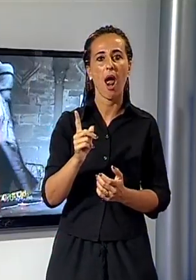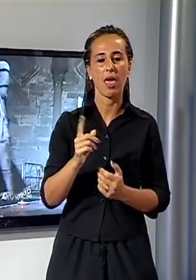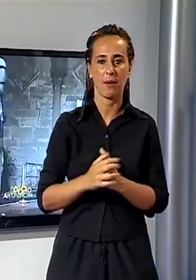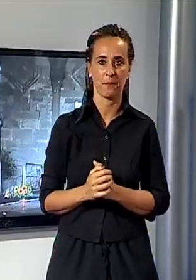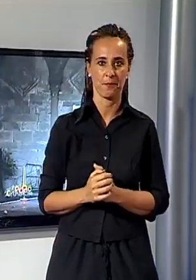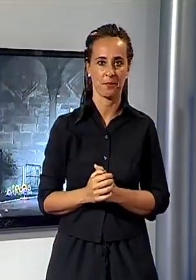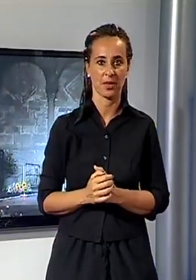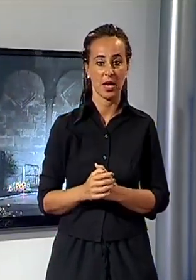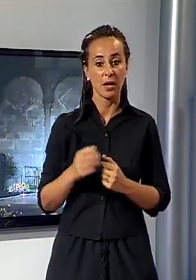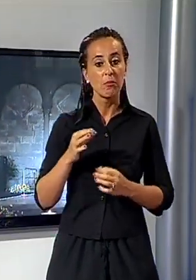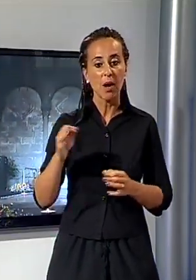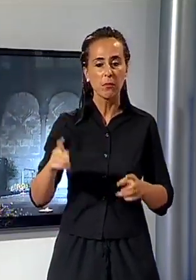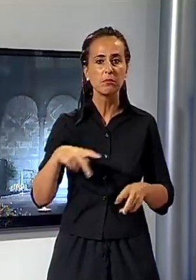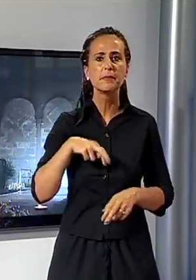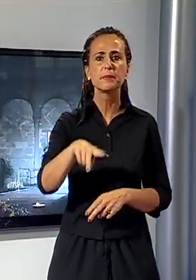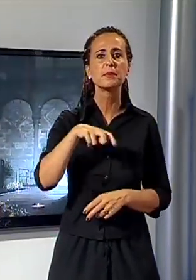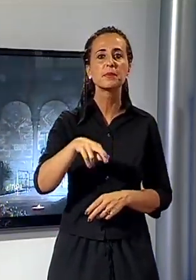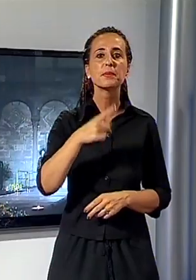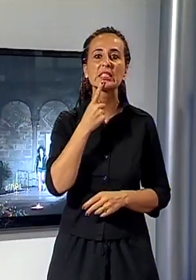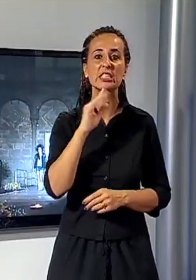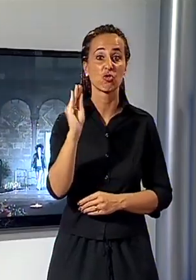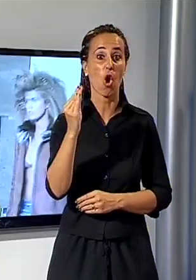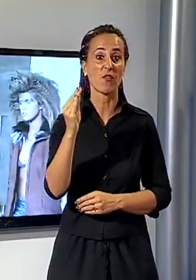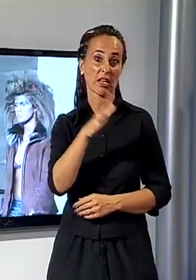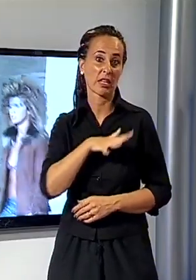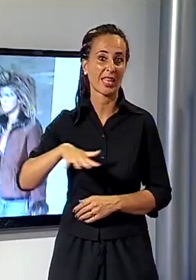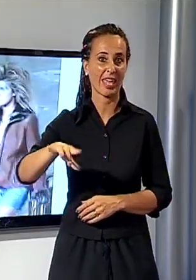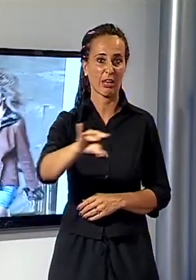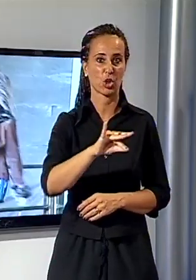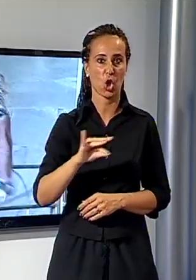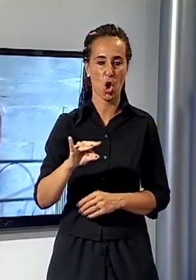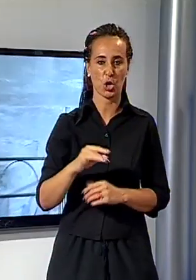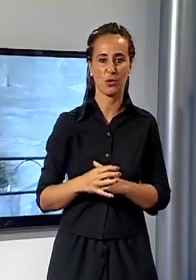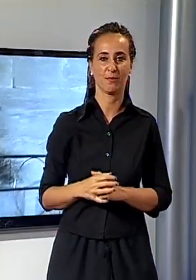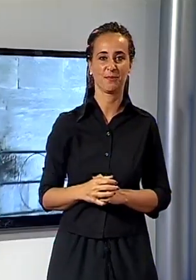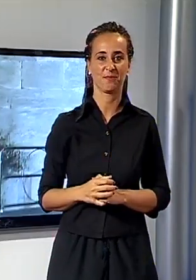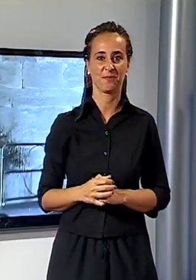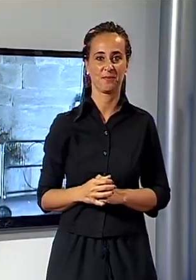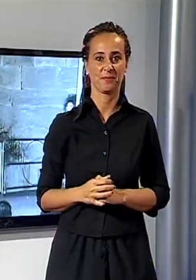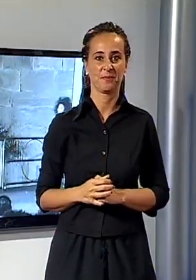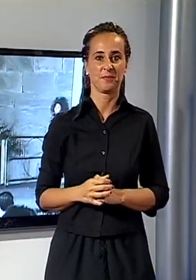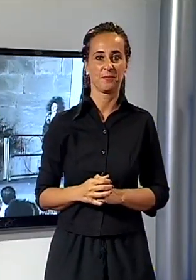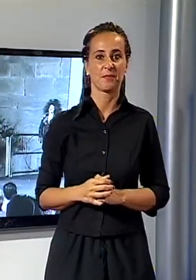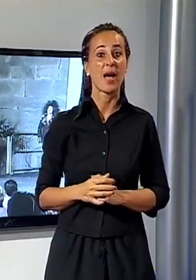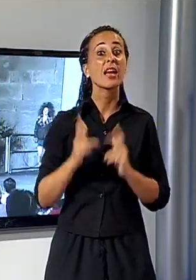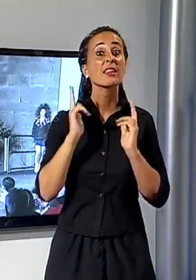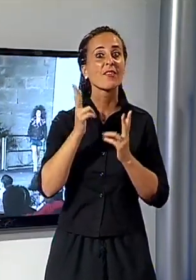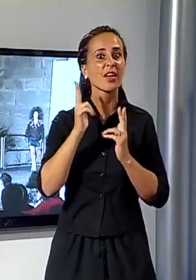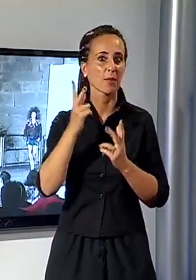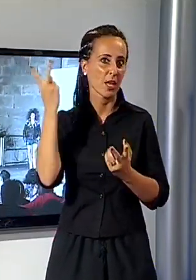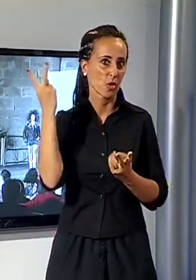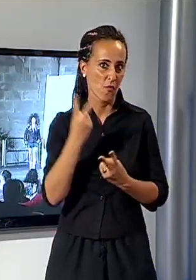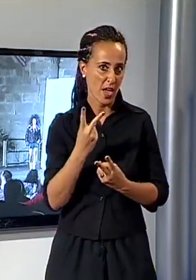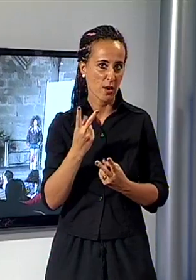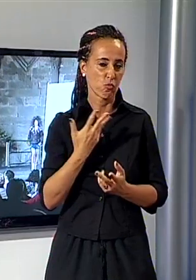moda si è ripetuta per un decennio grazie all'impegno del gruppo parrocchiale che è riuscito così a compiere importanti lavori sui